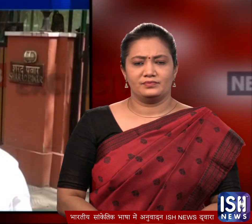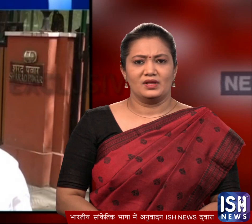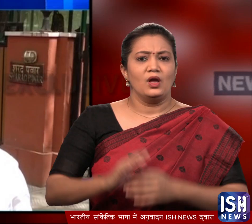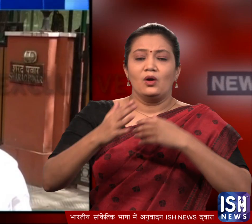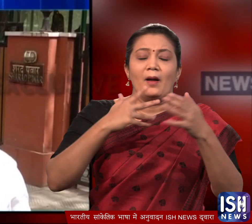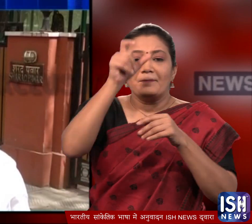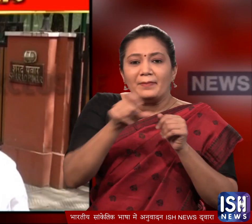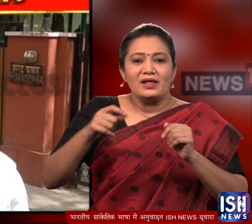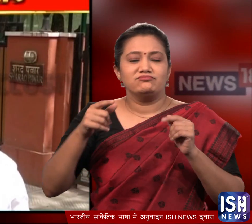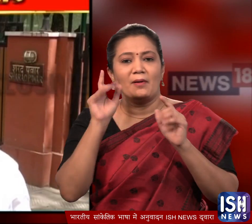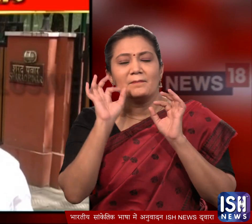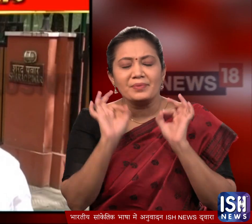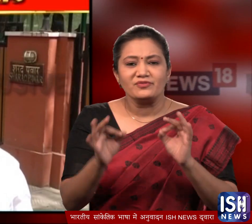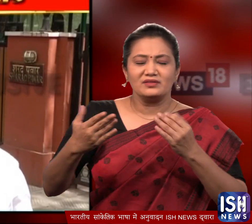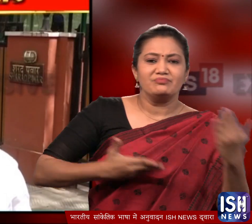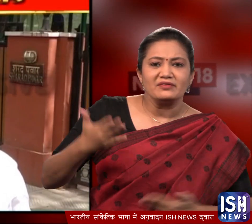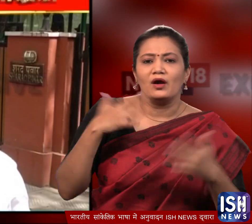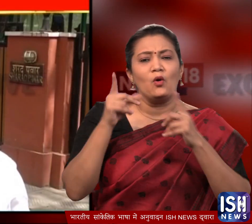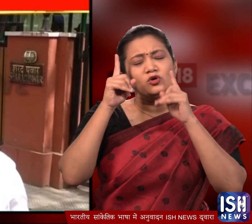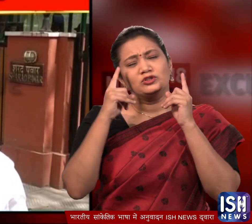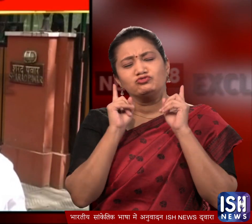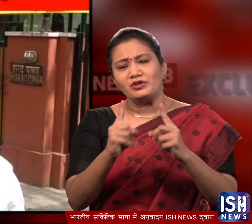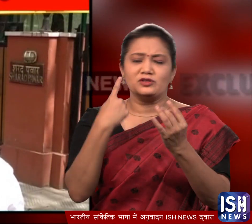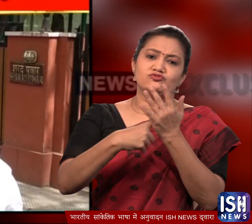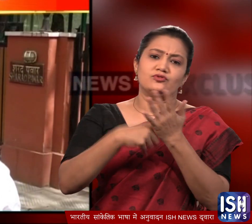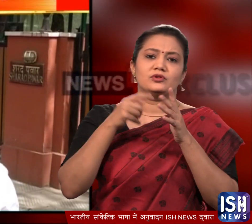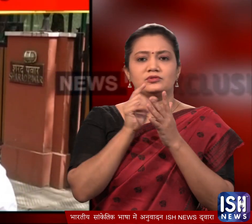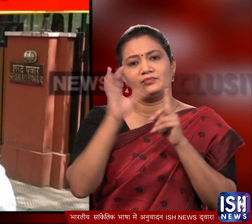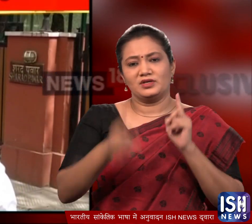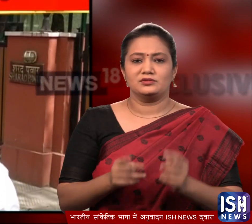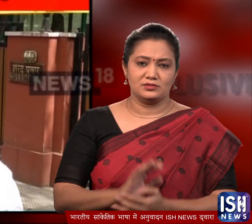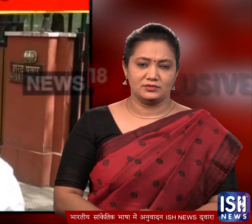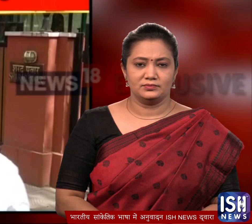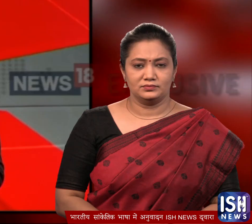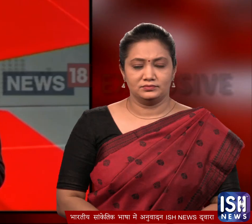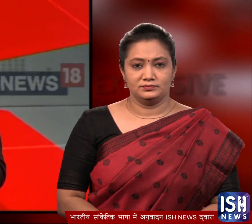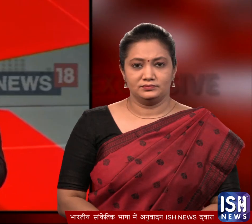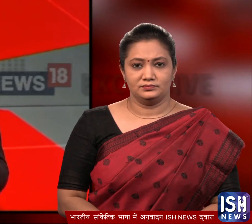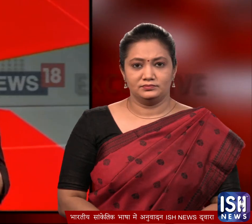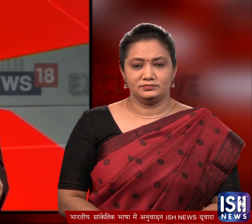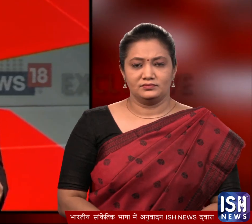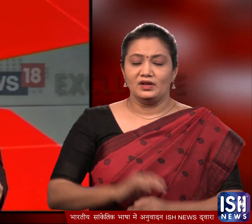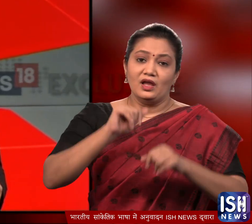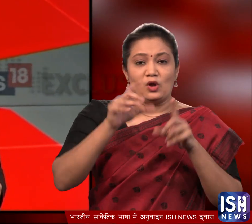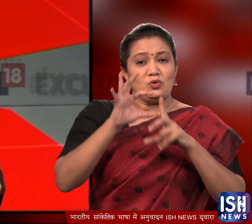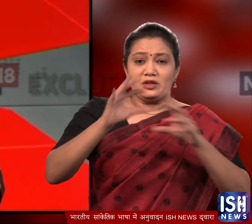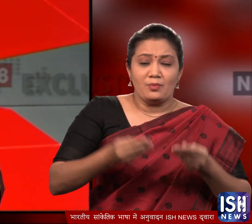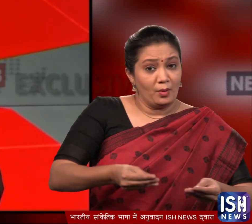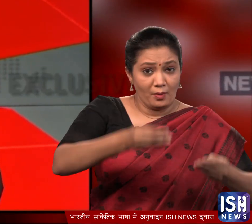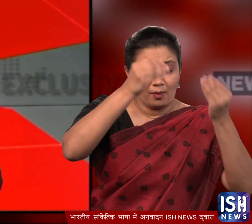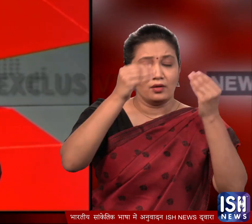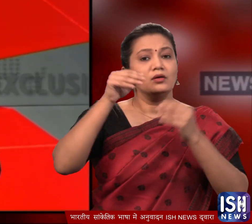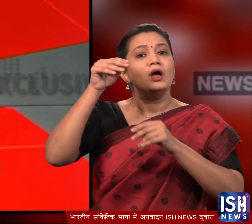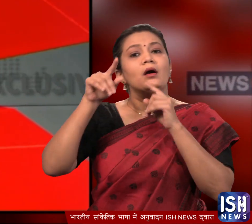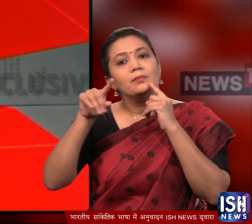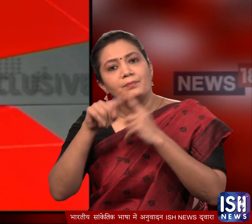कोविड अप्रोप्रिएट बिहेवियर जो है वो सख्ती से अमल करने के लिए हम कोशिश करेंगे। एक तरफ खतरा बढ़ता जा